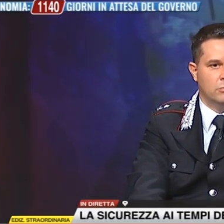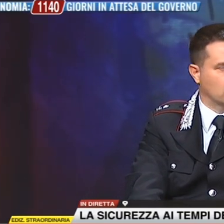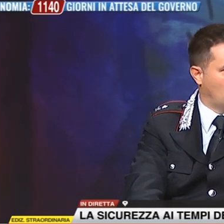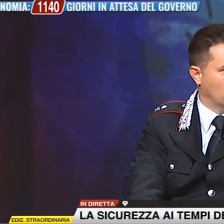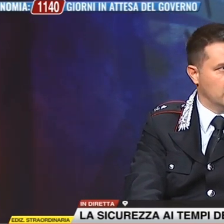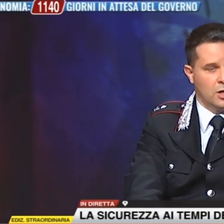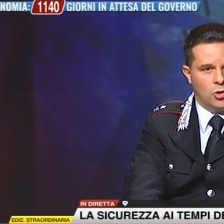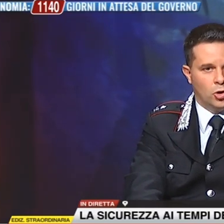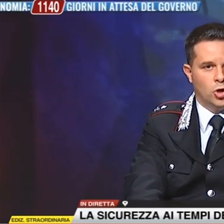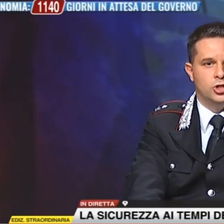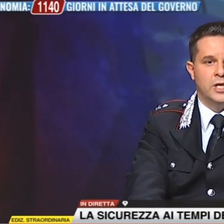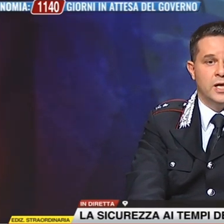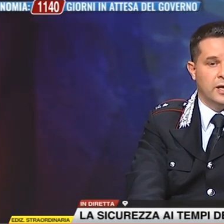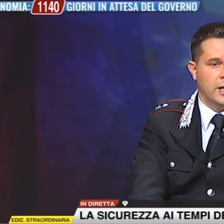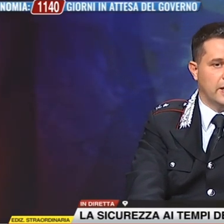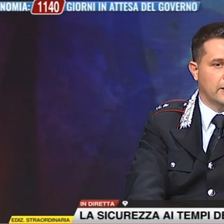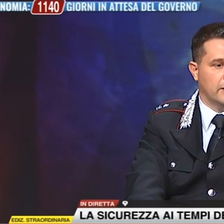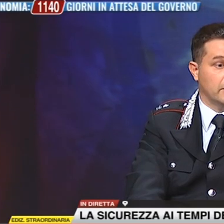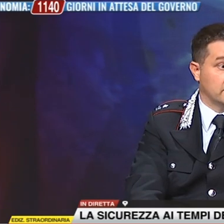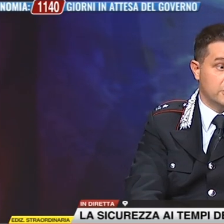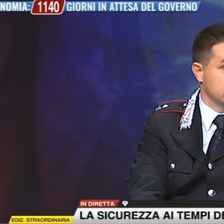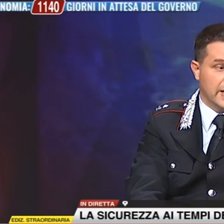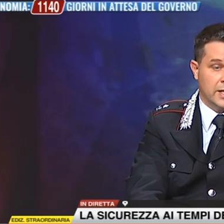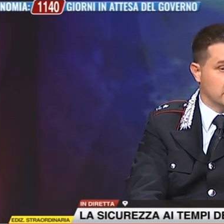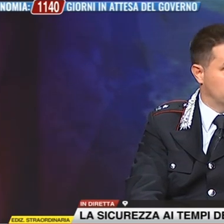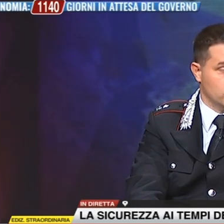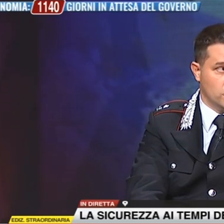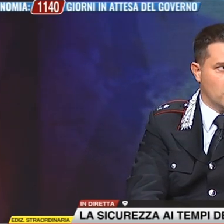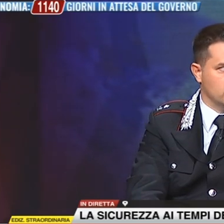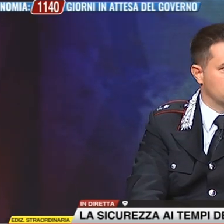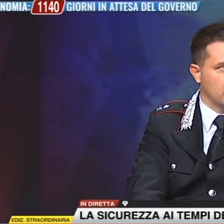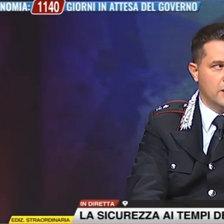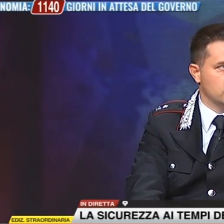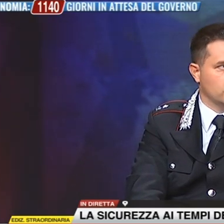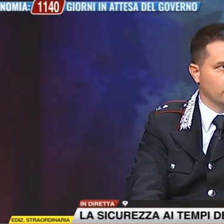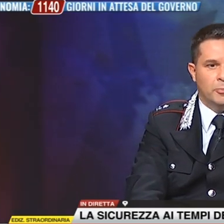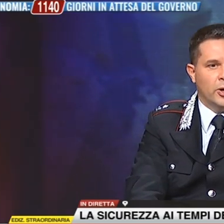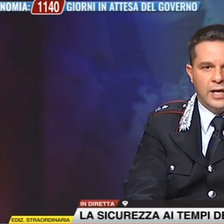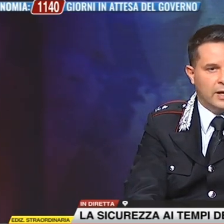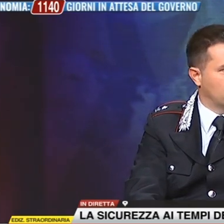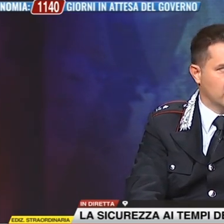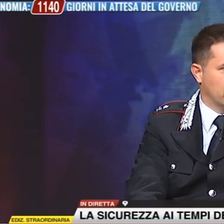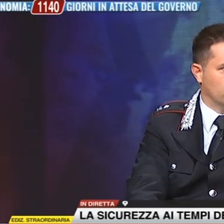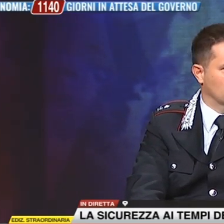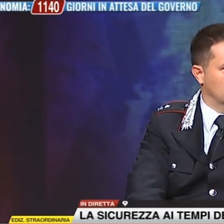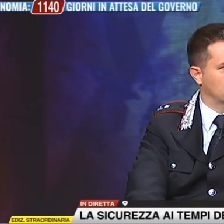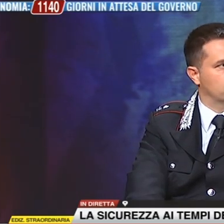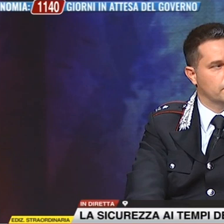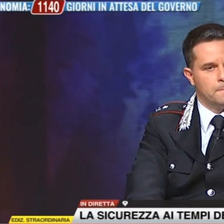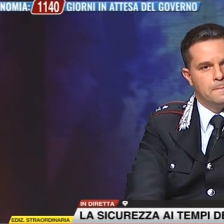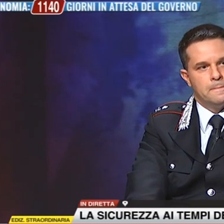dei ori, orologi, e senza neanche che possano accorgersene si trovano poi a verificare il